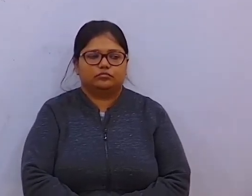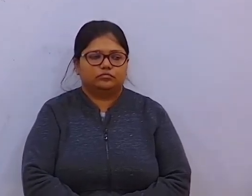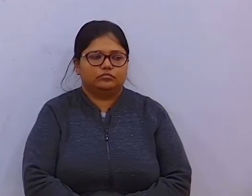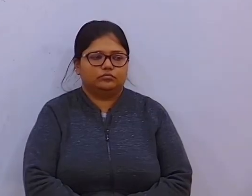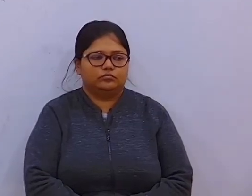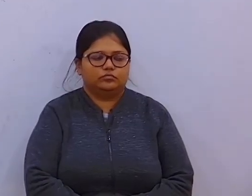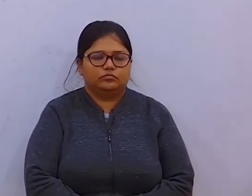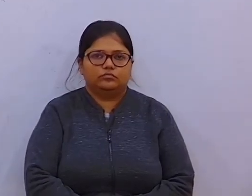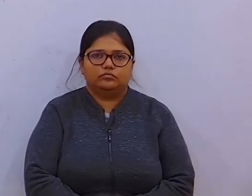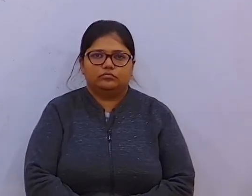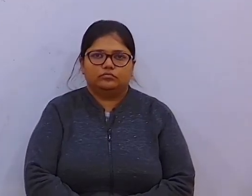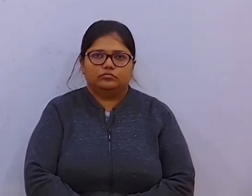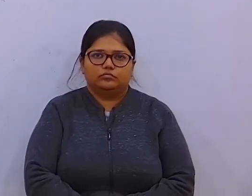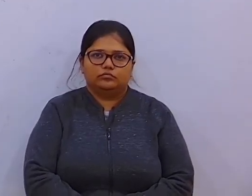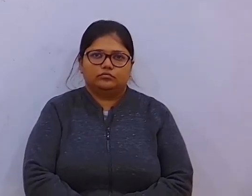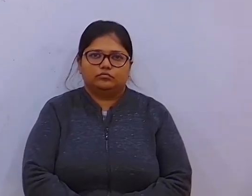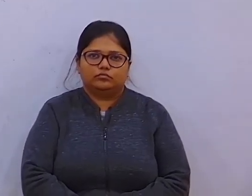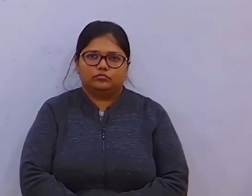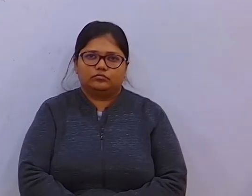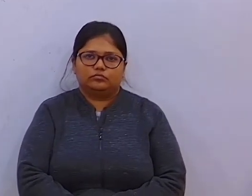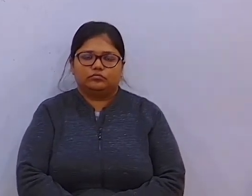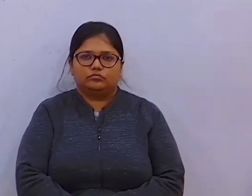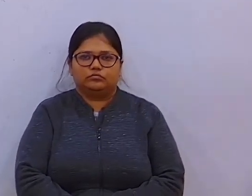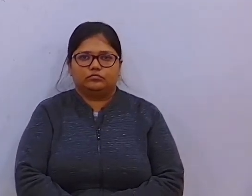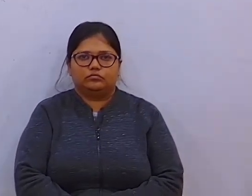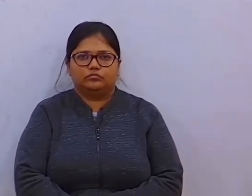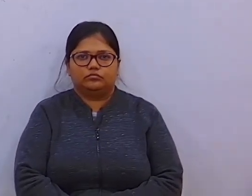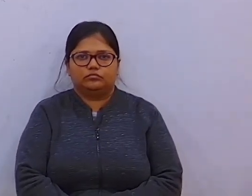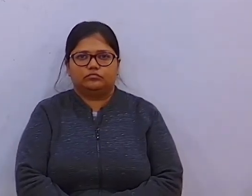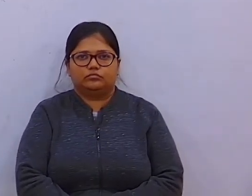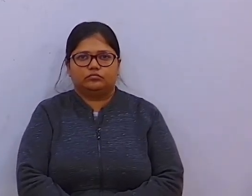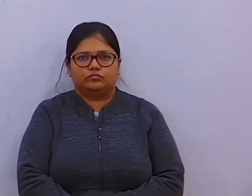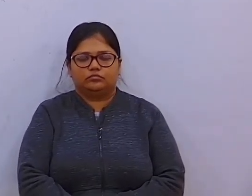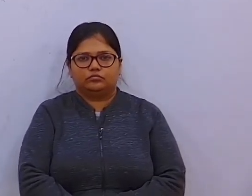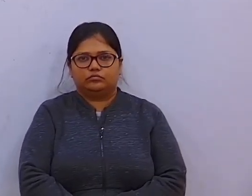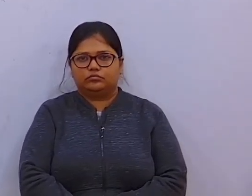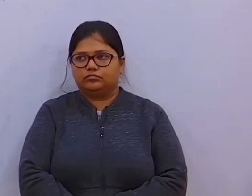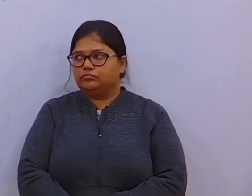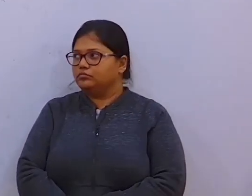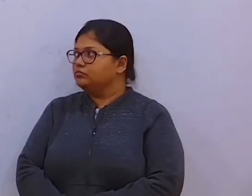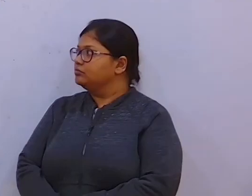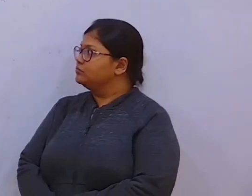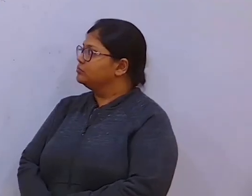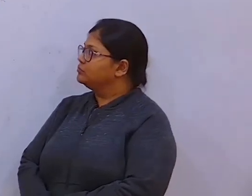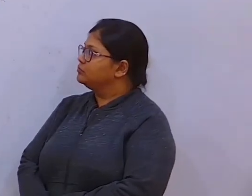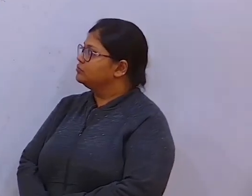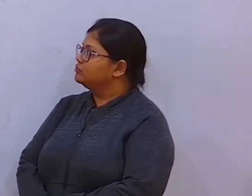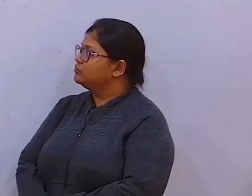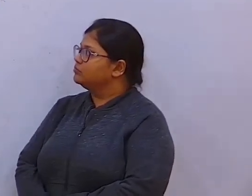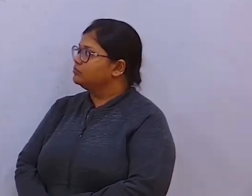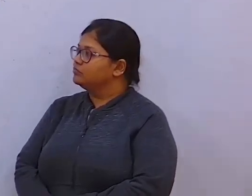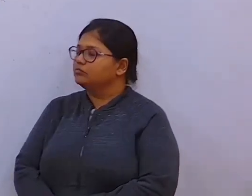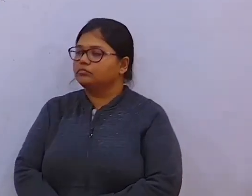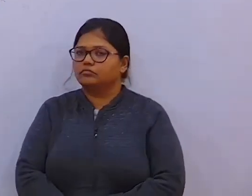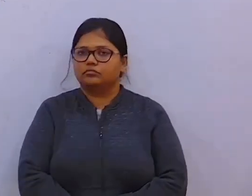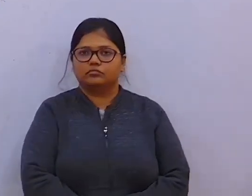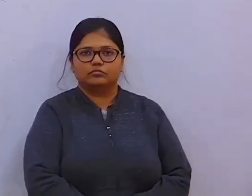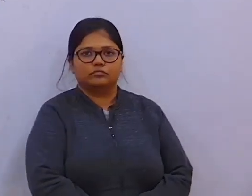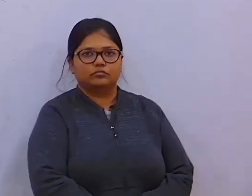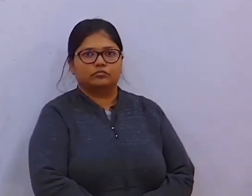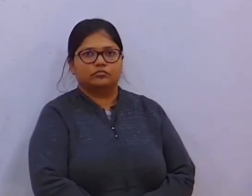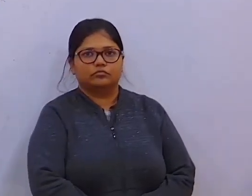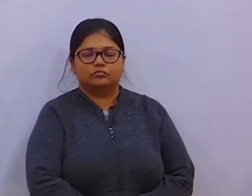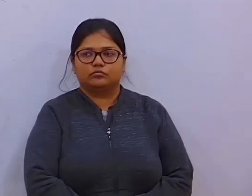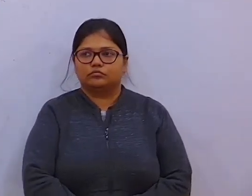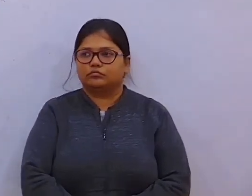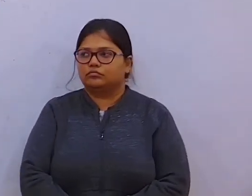जेड स्ट्रीम ब्लैक बोर्ड में लिखने से ना, अब मात्राएं बड़ी गलत होती है। जेड